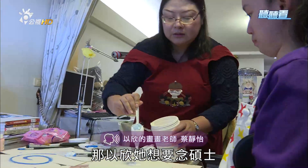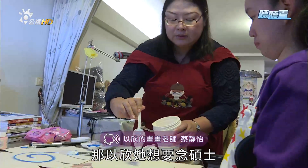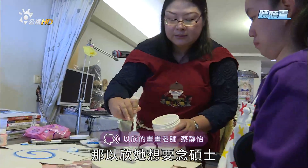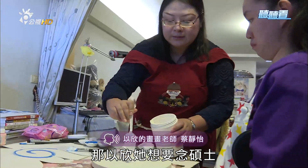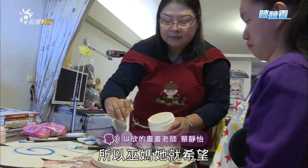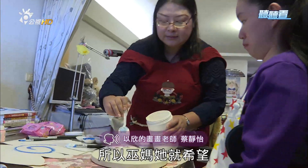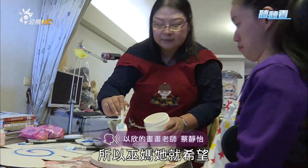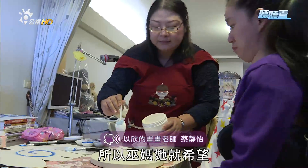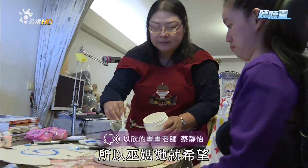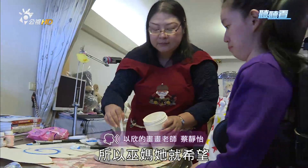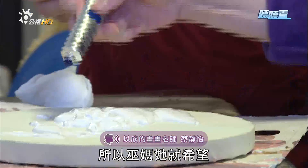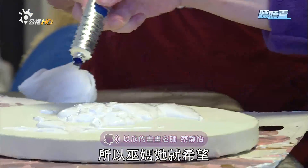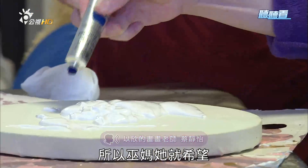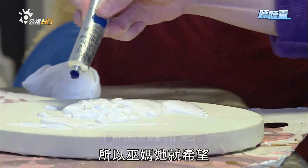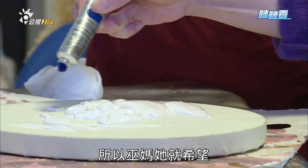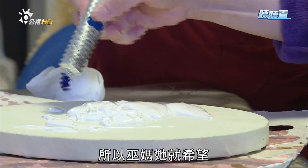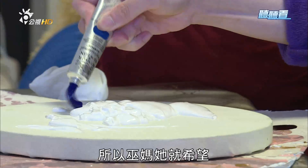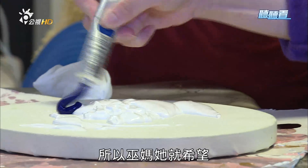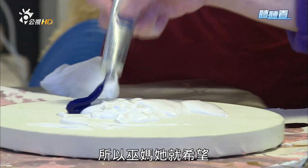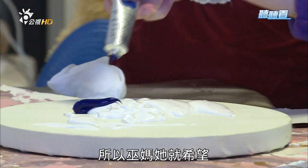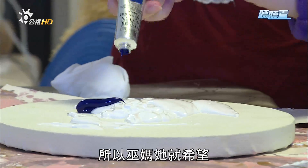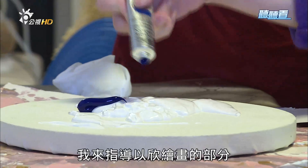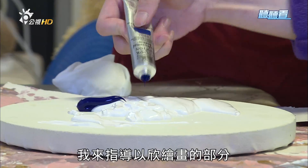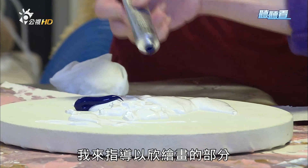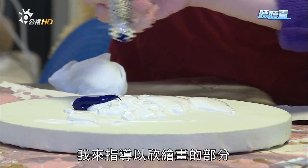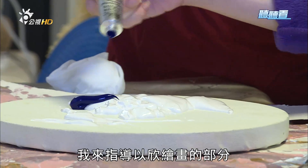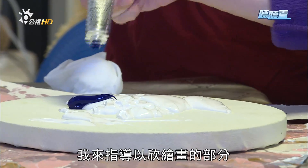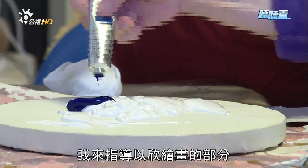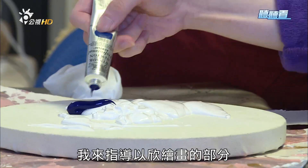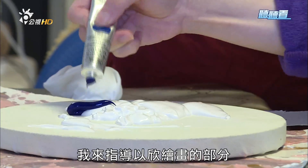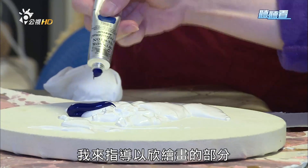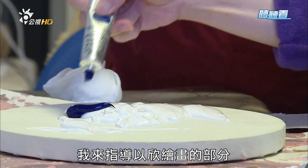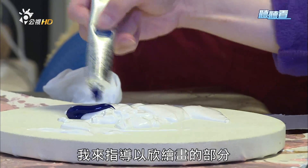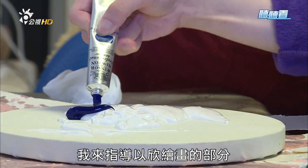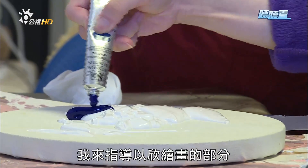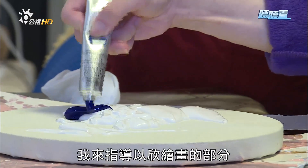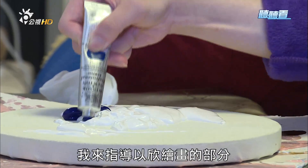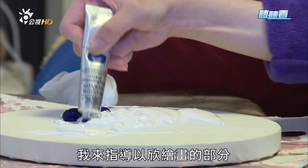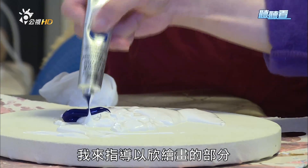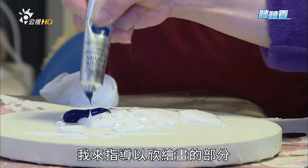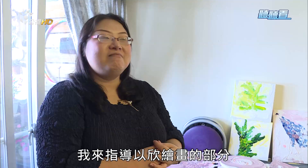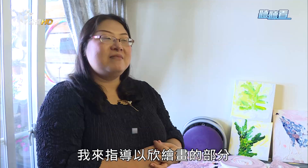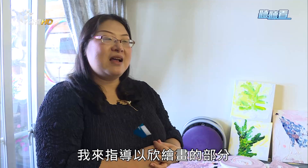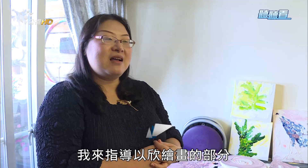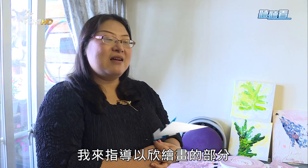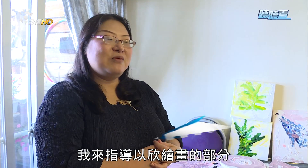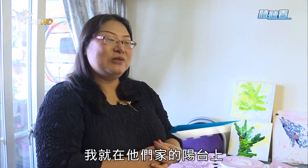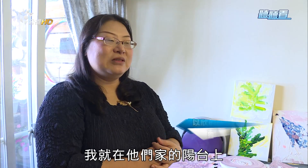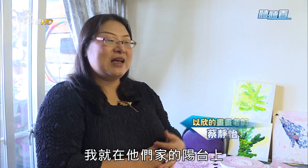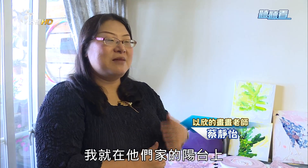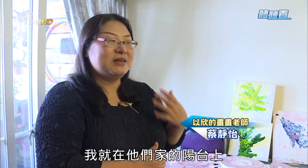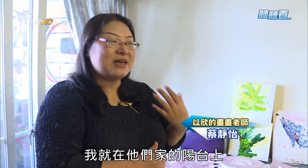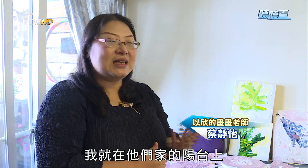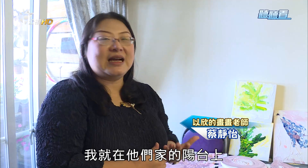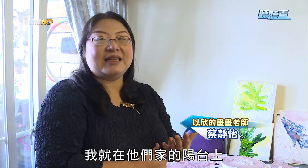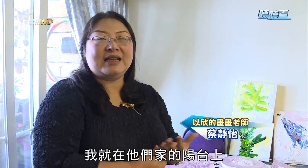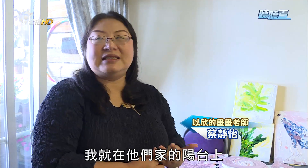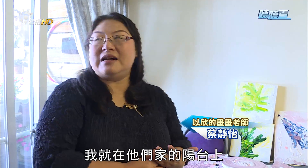士，所以呢乌妈呢他就希望我来指导乙欣绘画的部分。 那我就在他们家的阳台上，